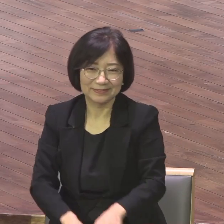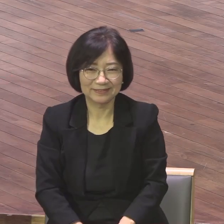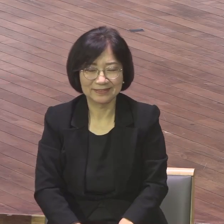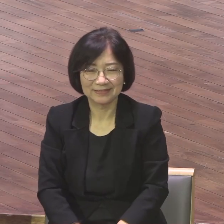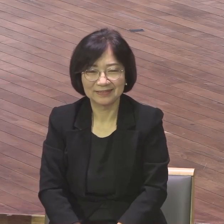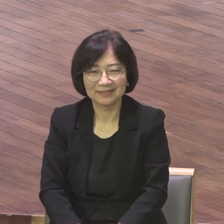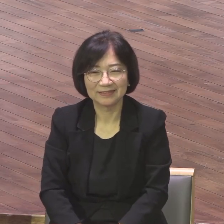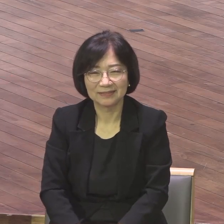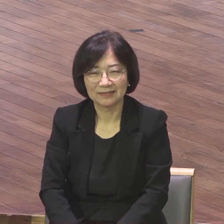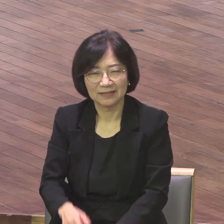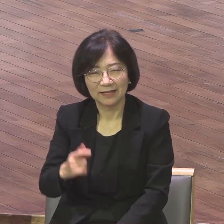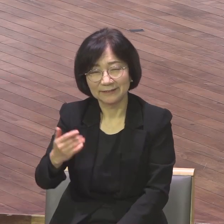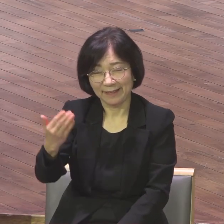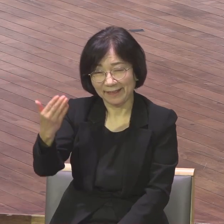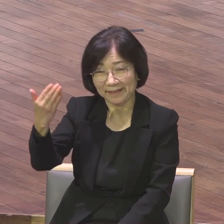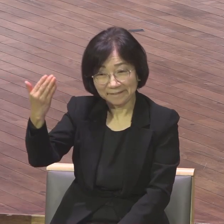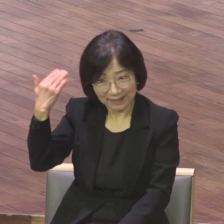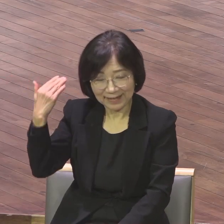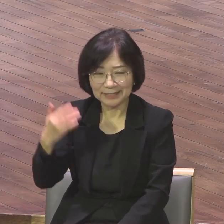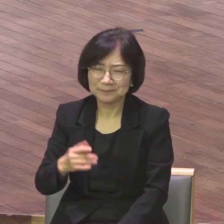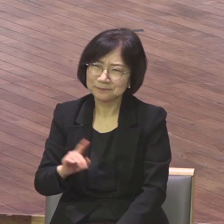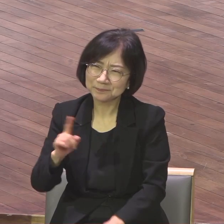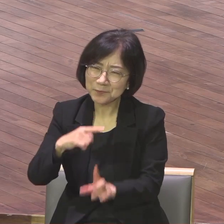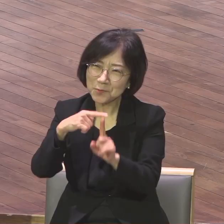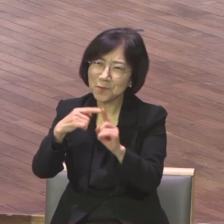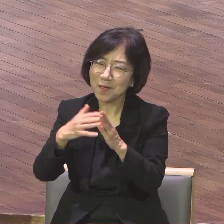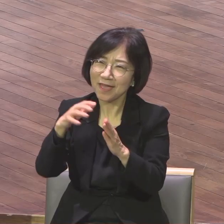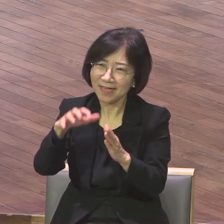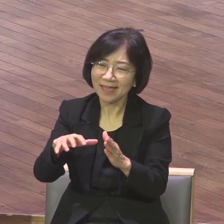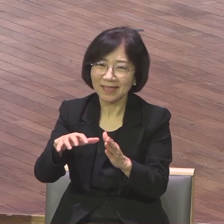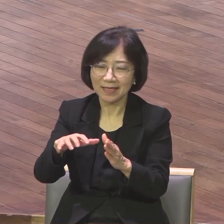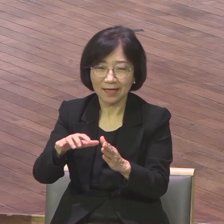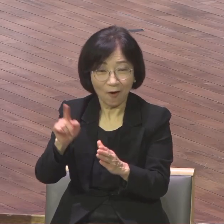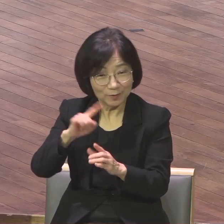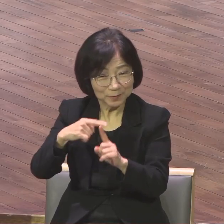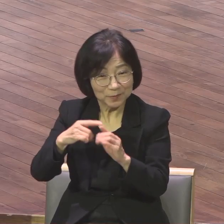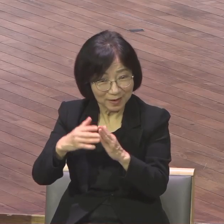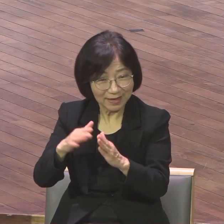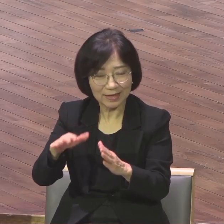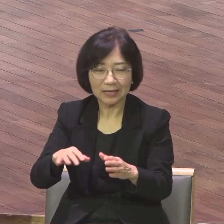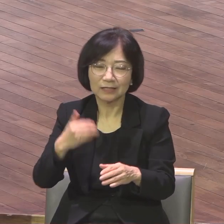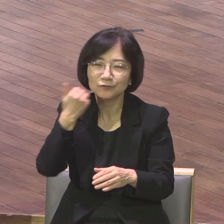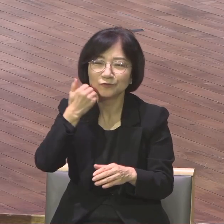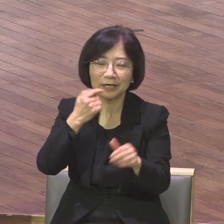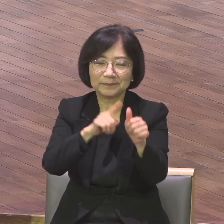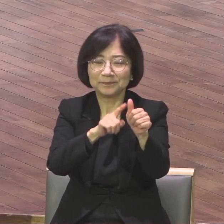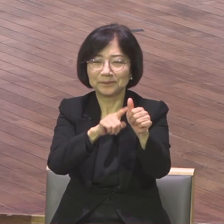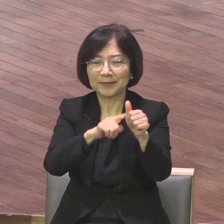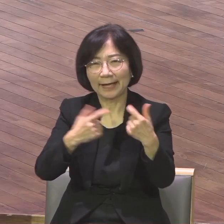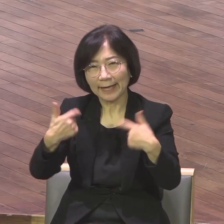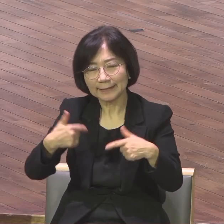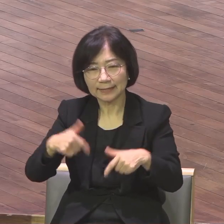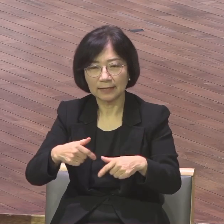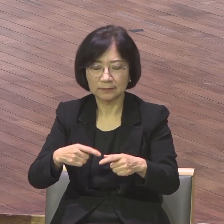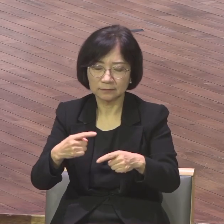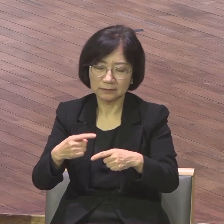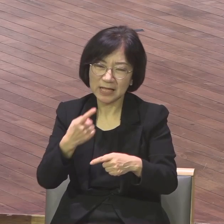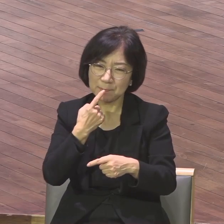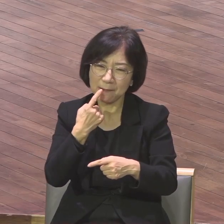이 과거에 한 교회에 실제로 있었던 일인데 성도 중에 한 명이 늘 입버릇처럼